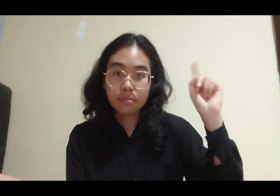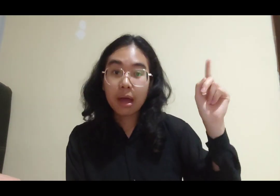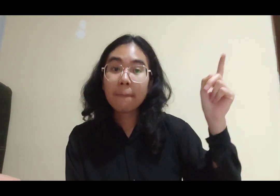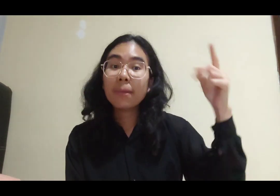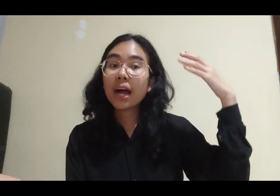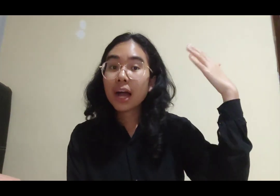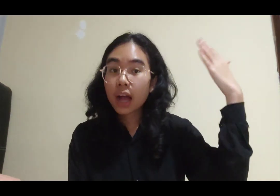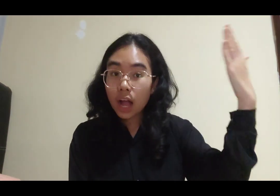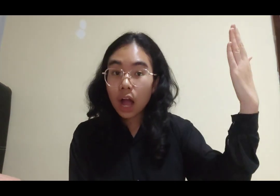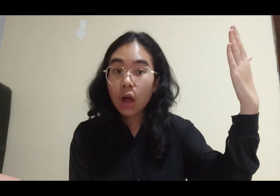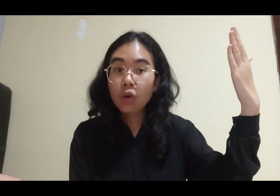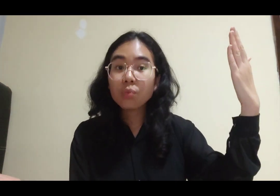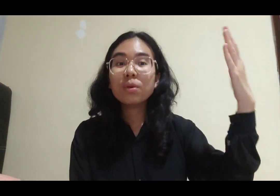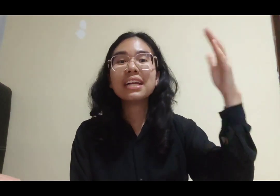sebab engkau